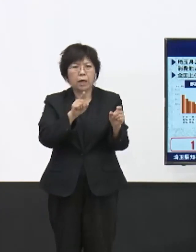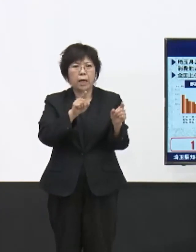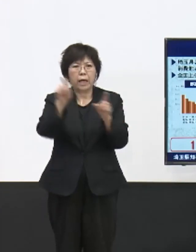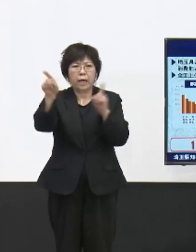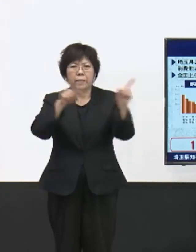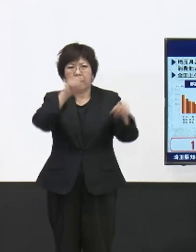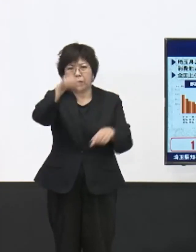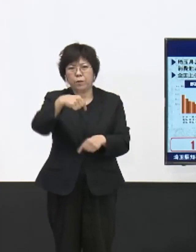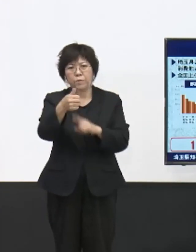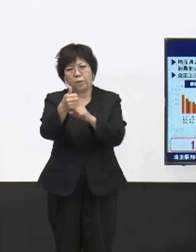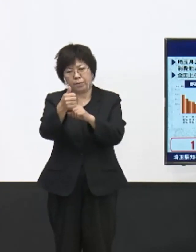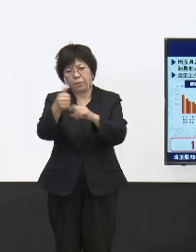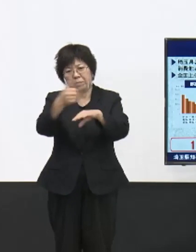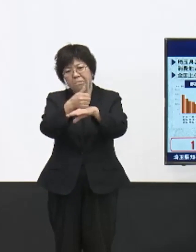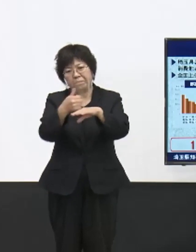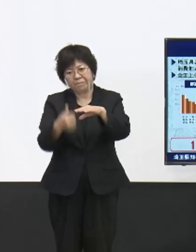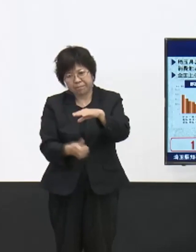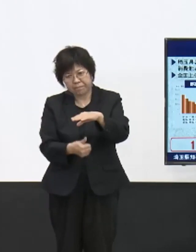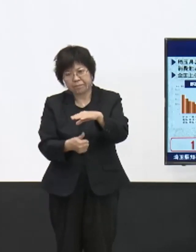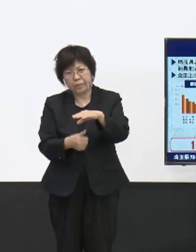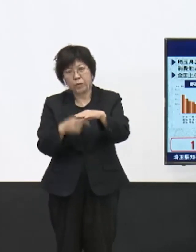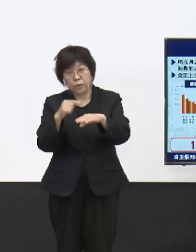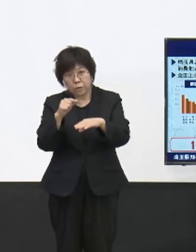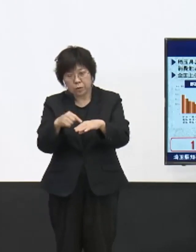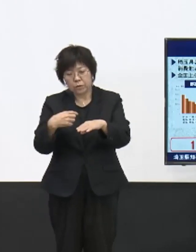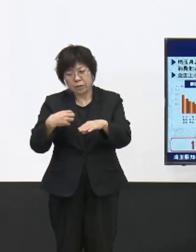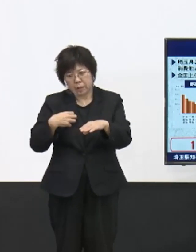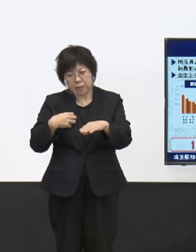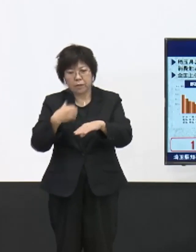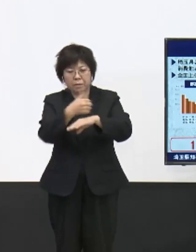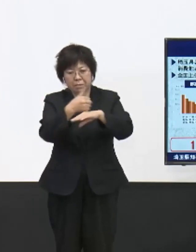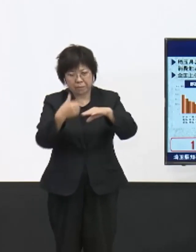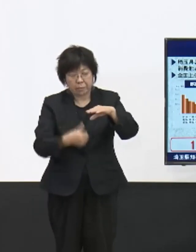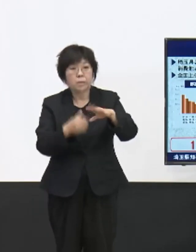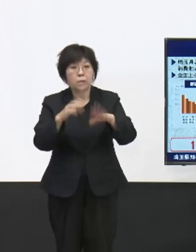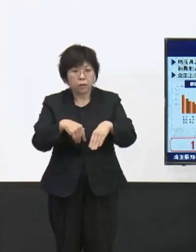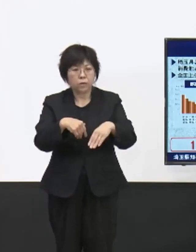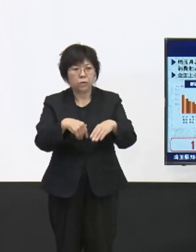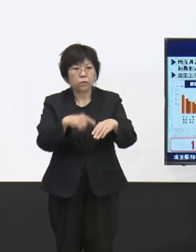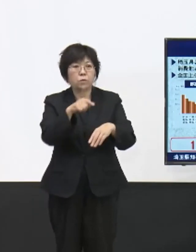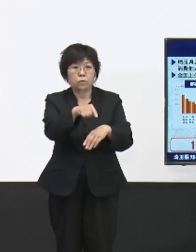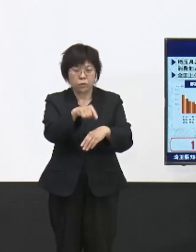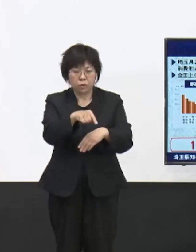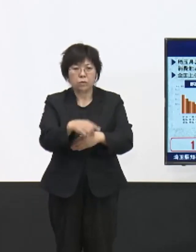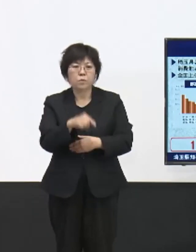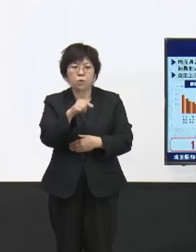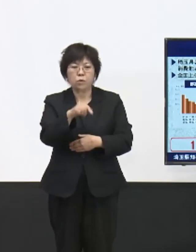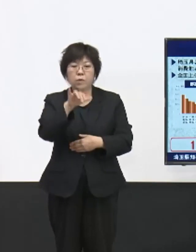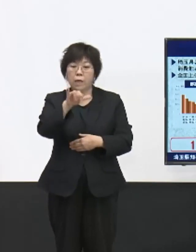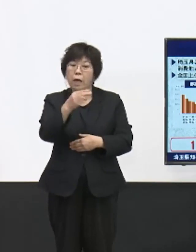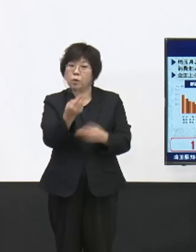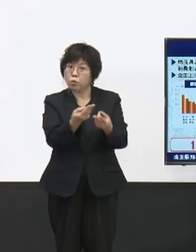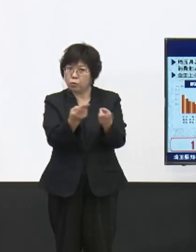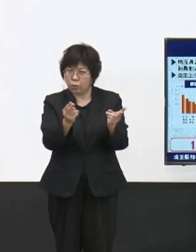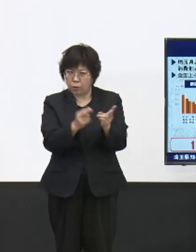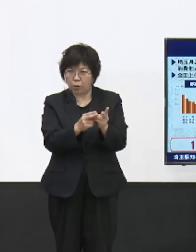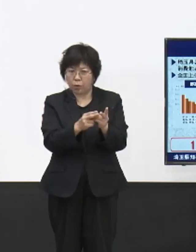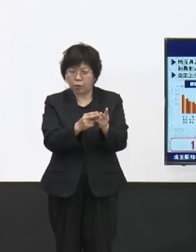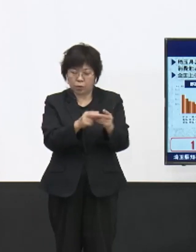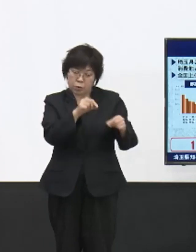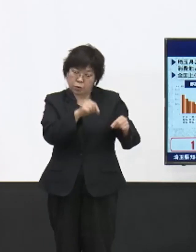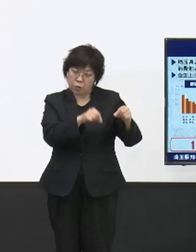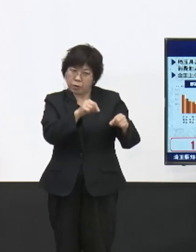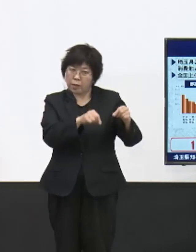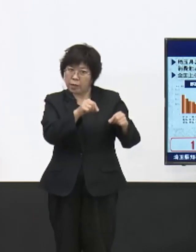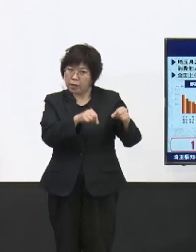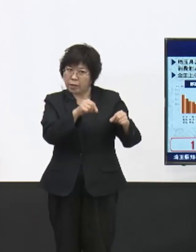つながったんだろうなと思うんですけれど、この共闘というか、野党候補の一本化については、まあ、当然、与党